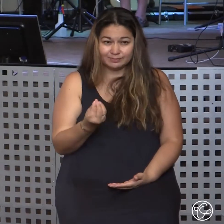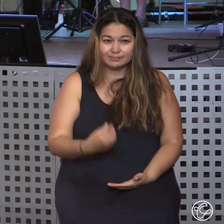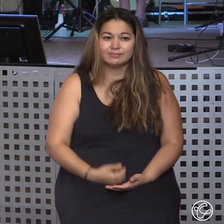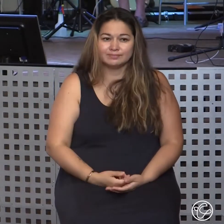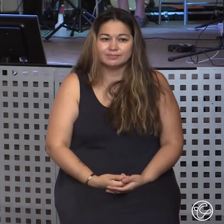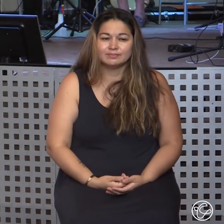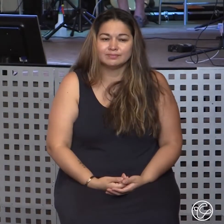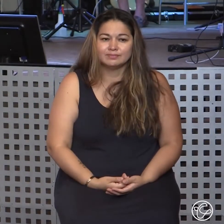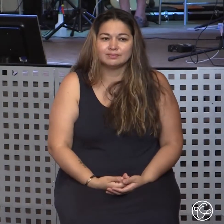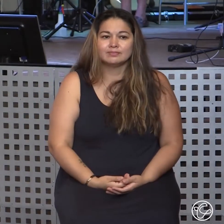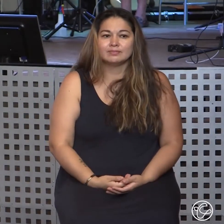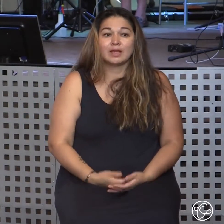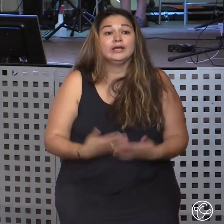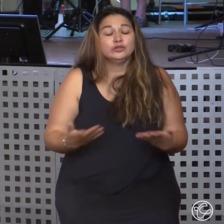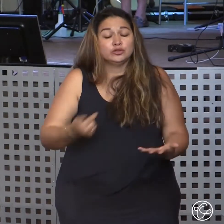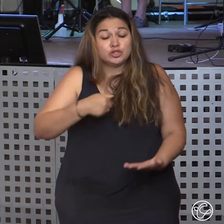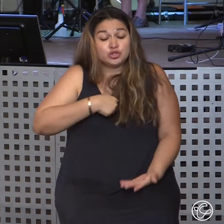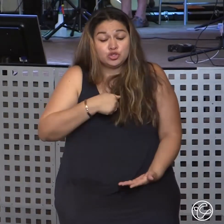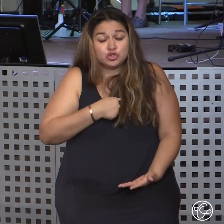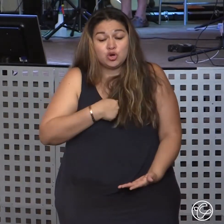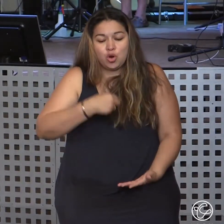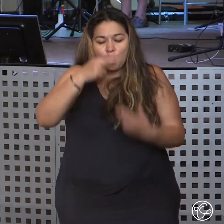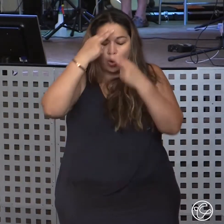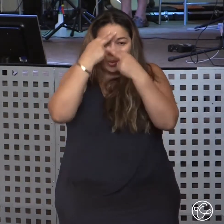yo honro a mi Padre.